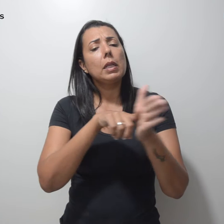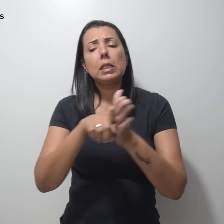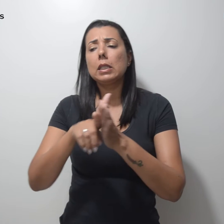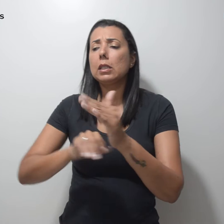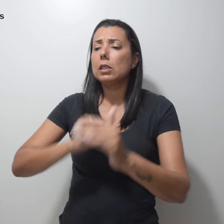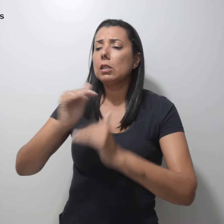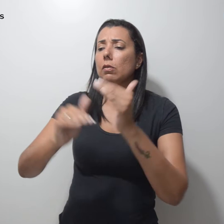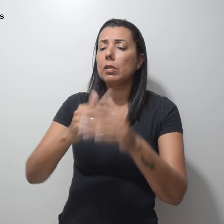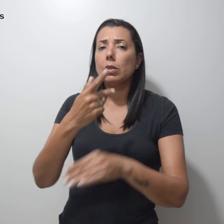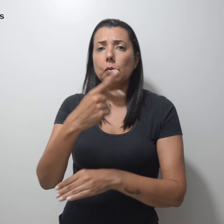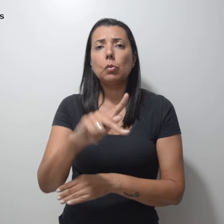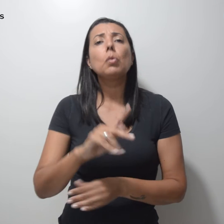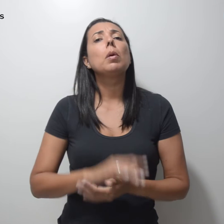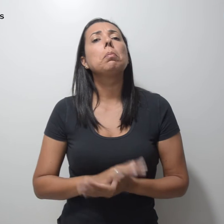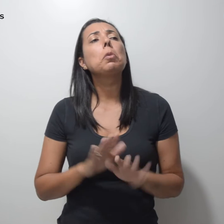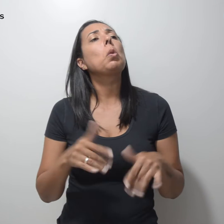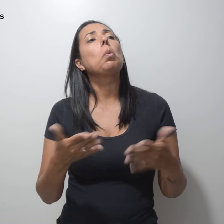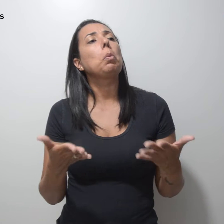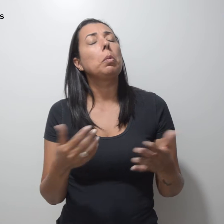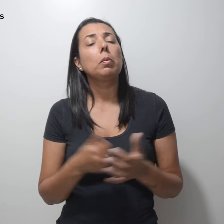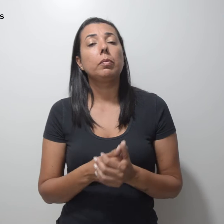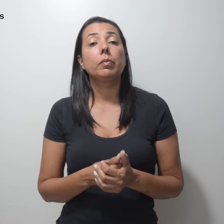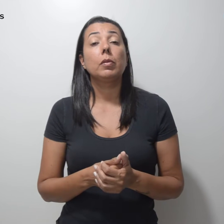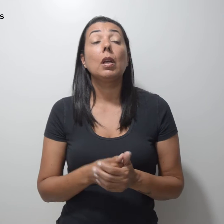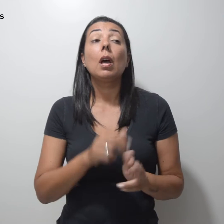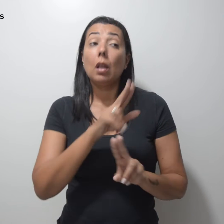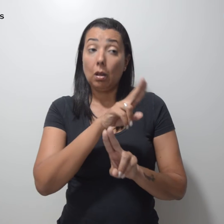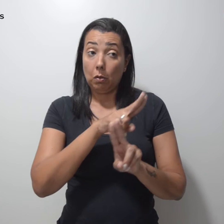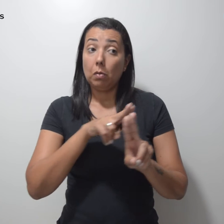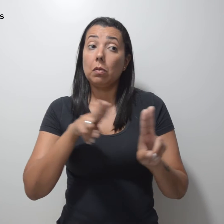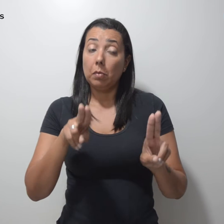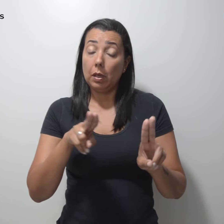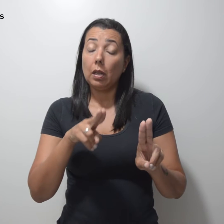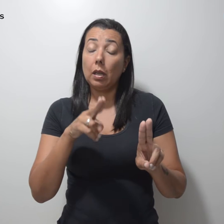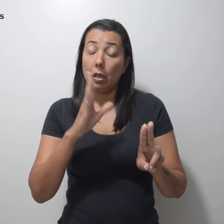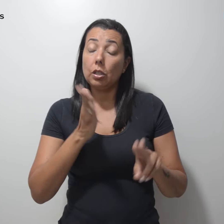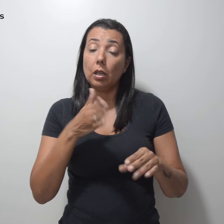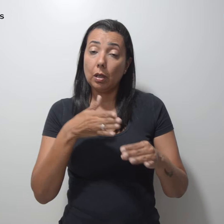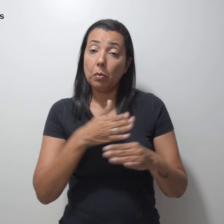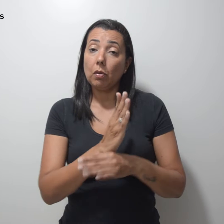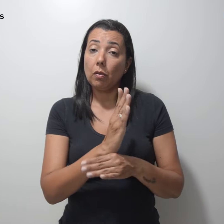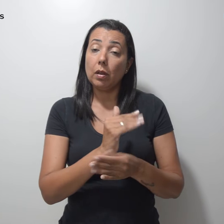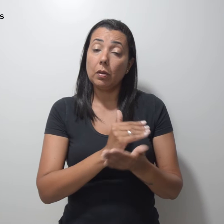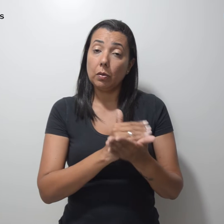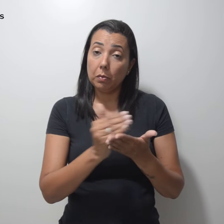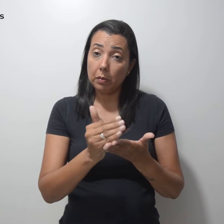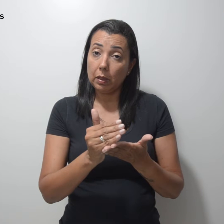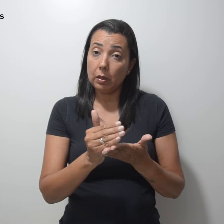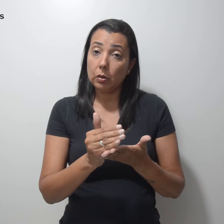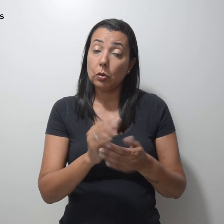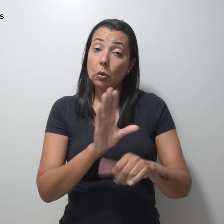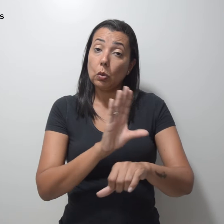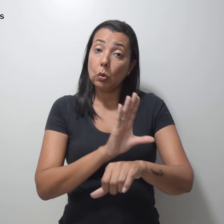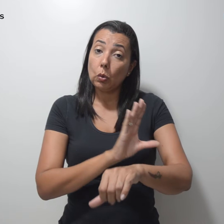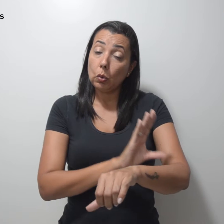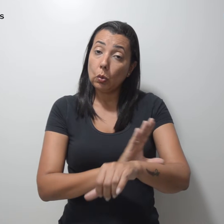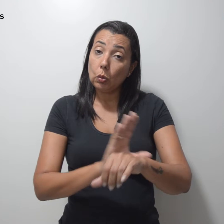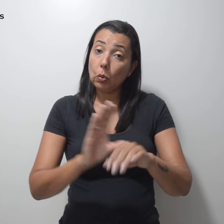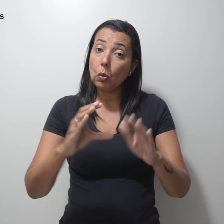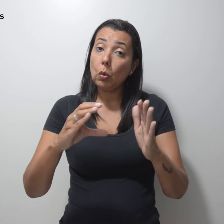pela senhora? Na UNB, fui aprovada inicialmente num concurso para Teoria